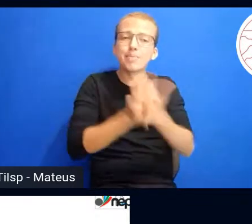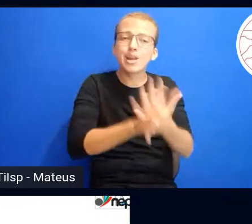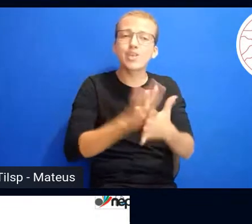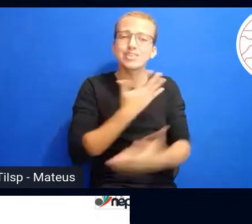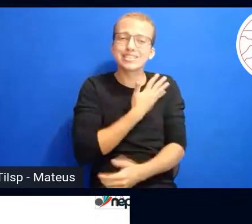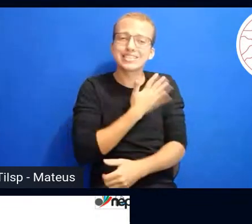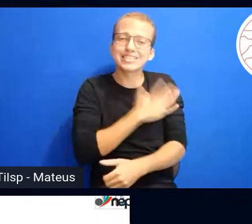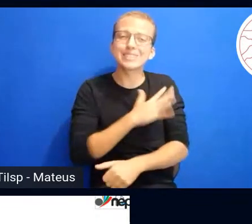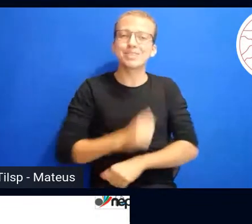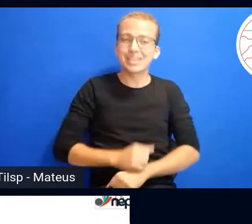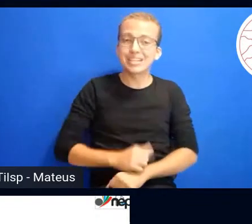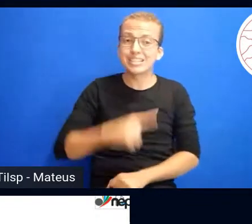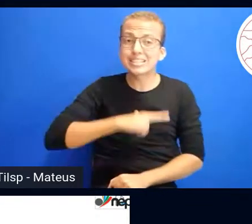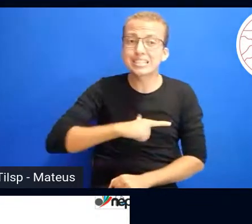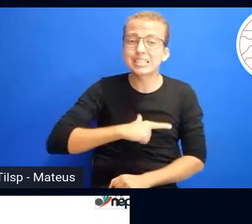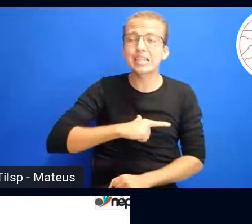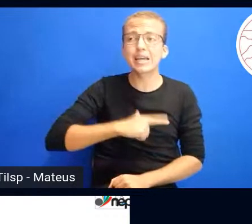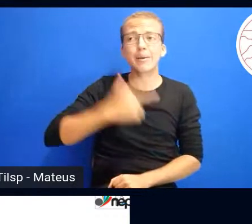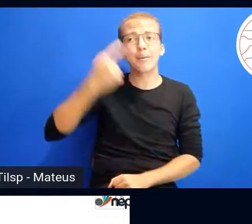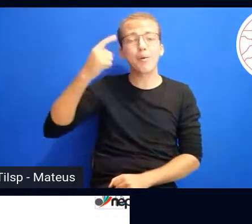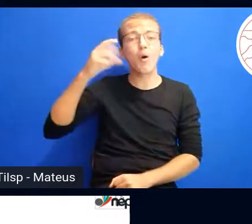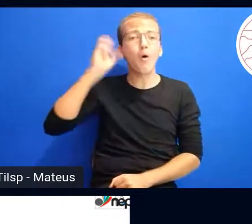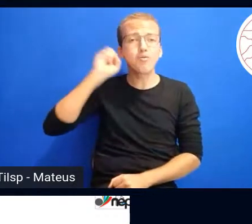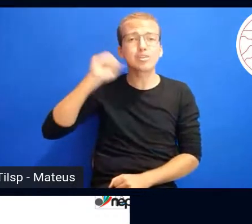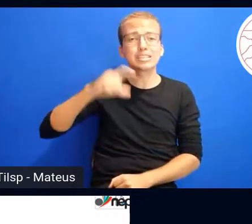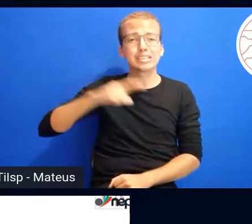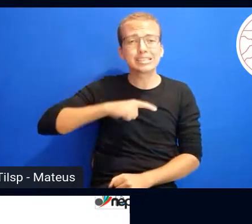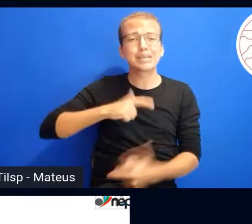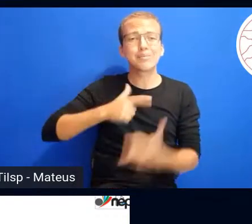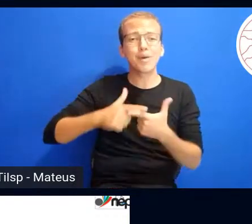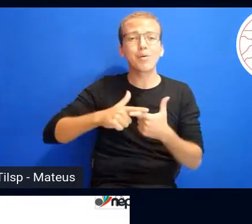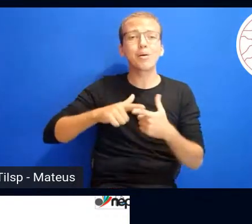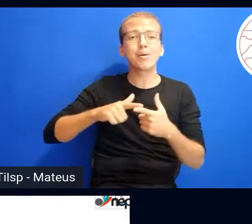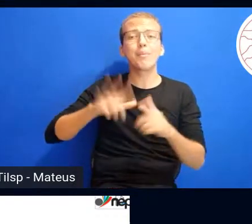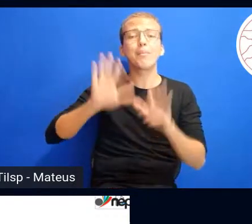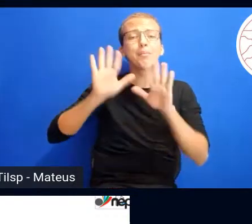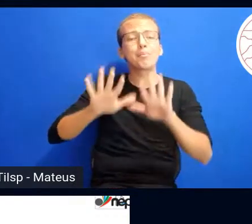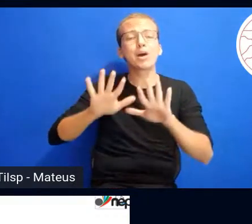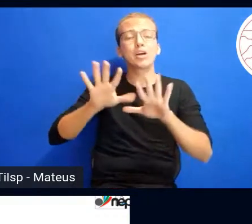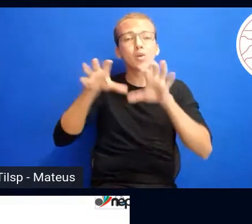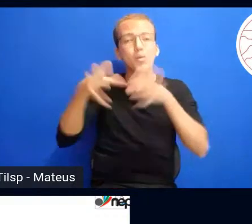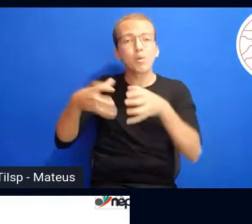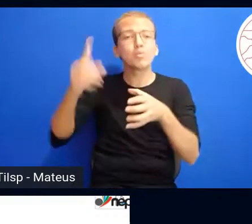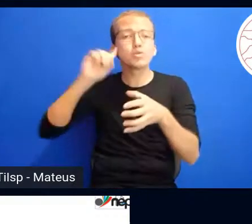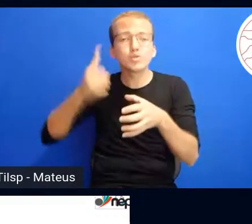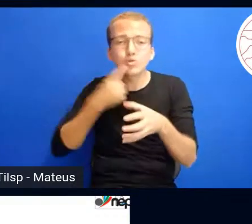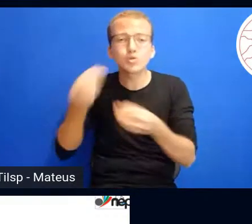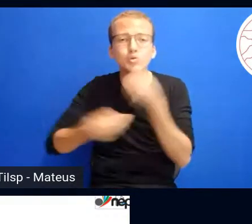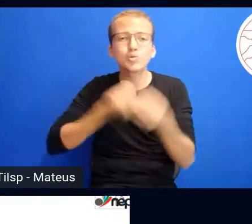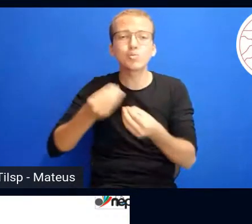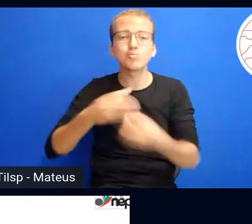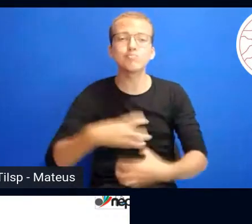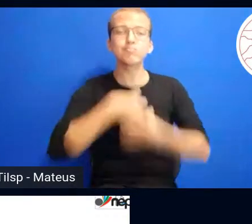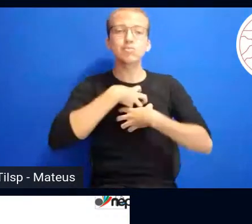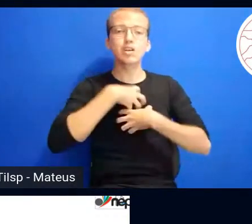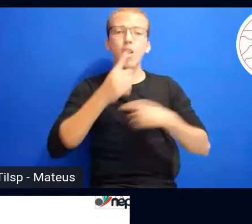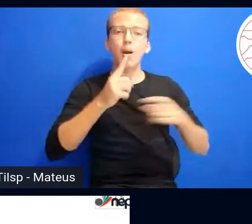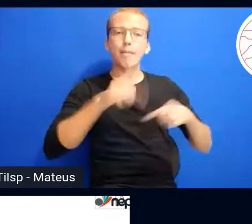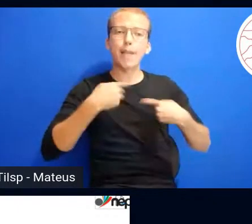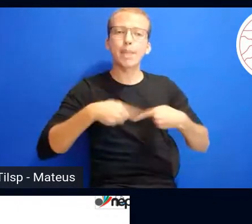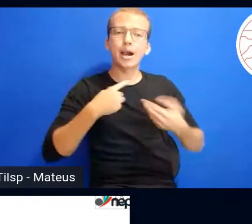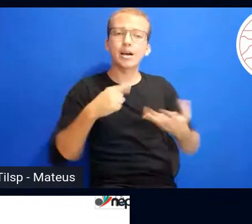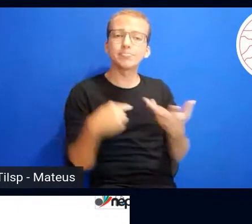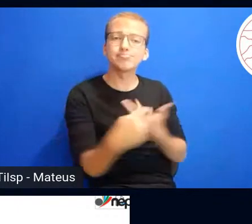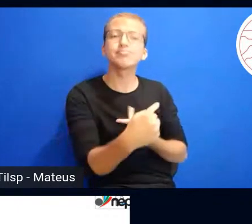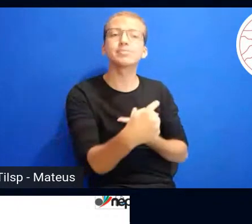Foi com esse olhar que iniciou-se um trabalho eh lá no estado de Roraãima que foi encabeçado pela professora